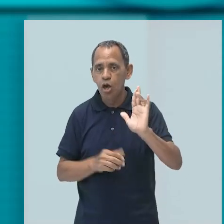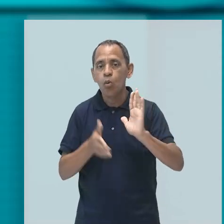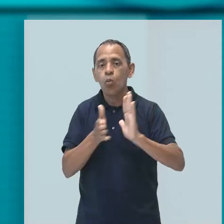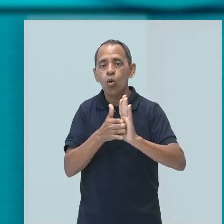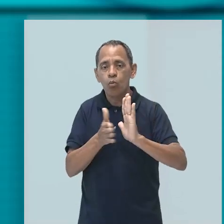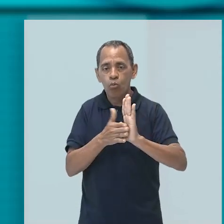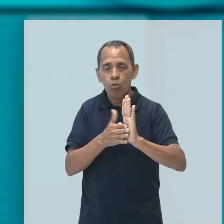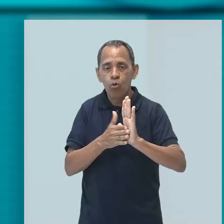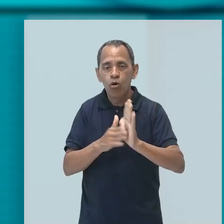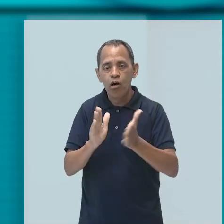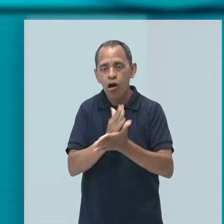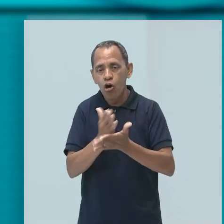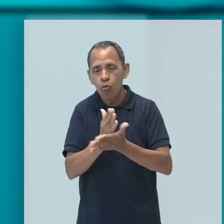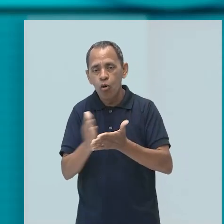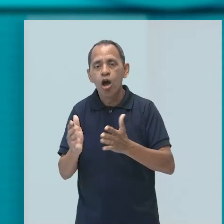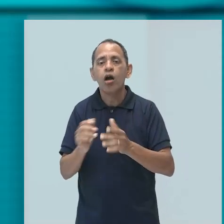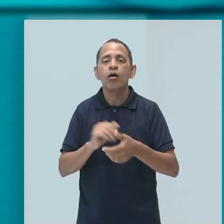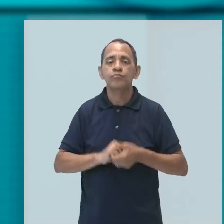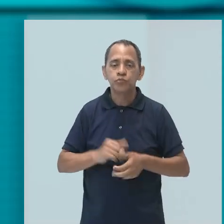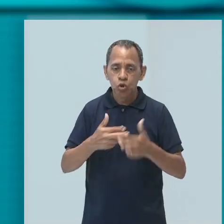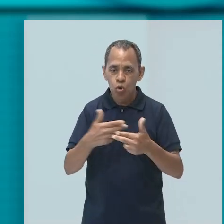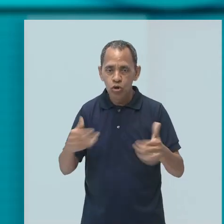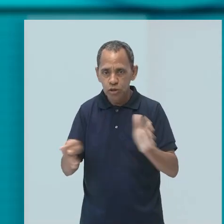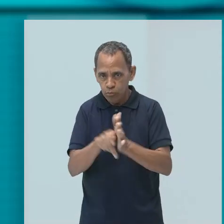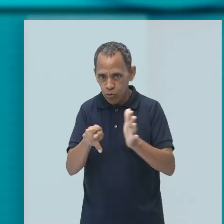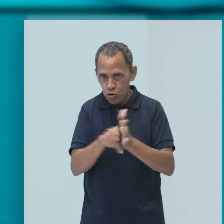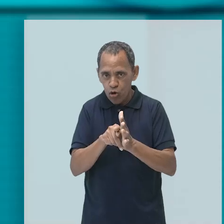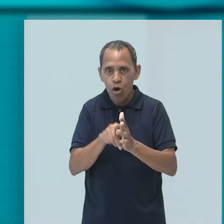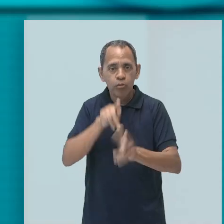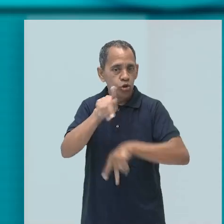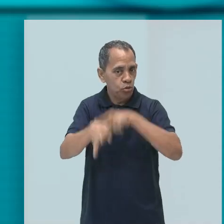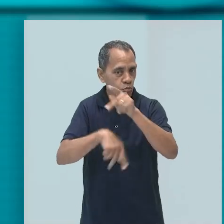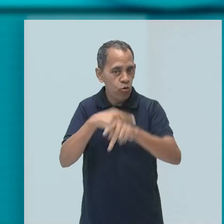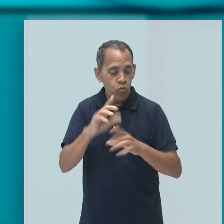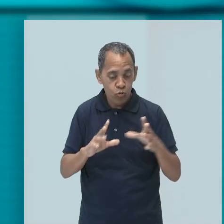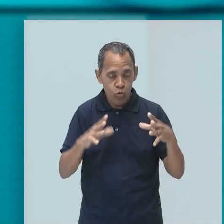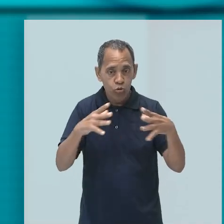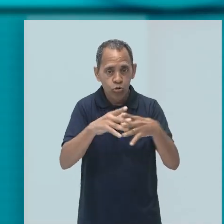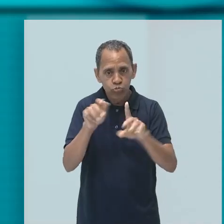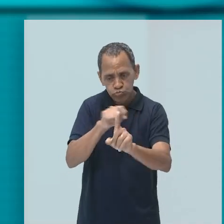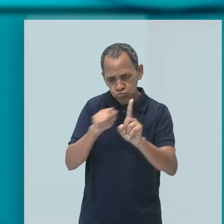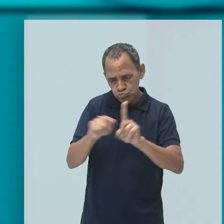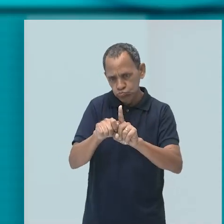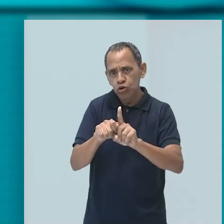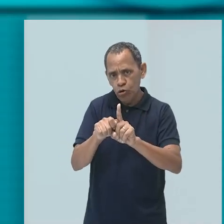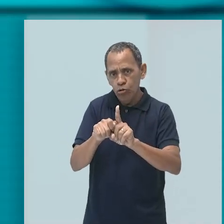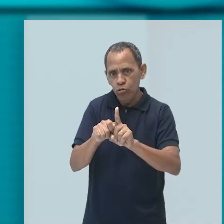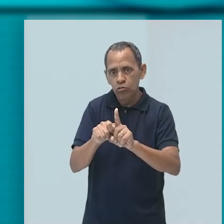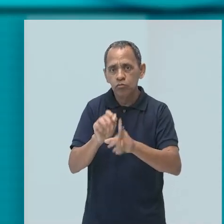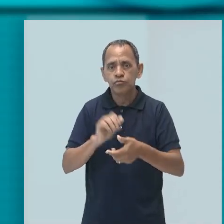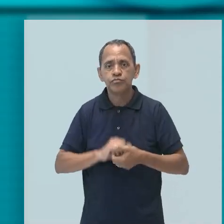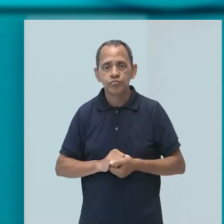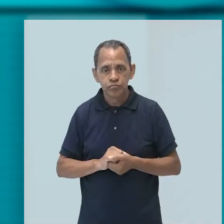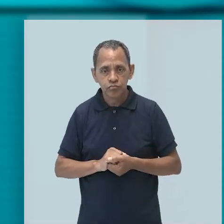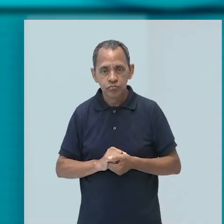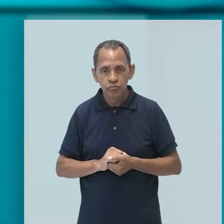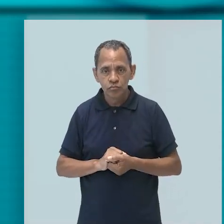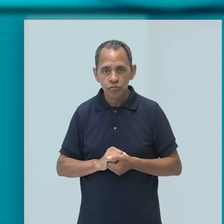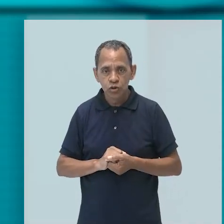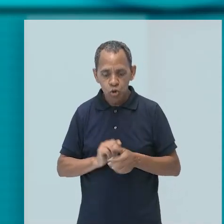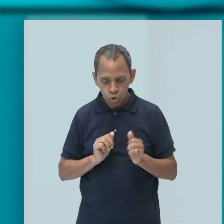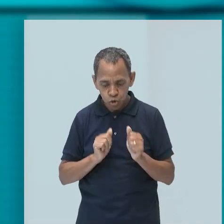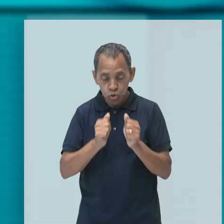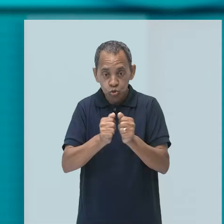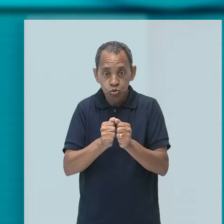algo de iniciativa popular, significa que um grupo social fez a sua força valer e levou a sua